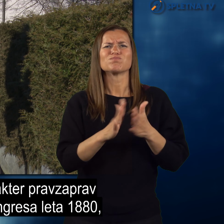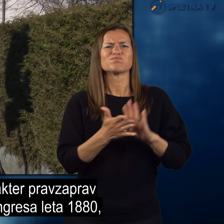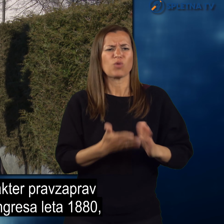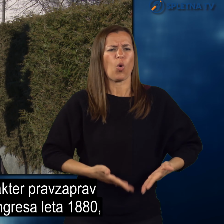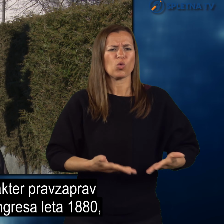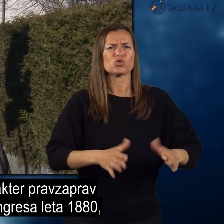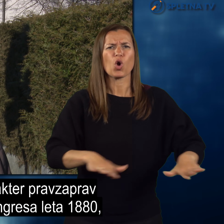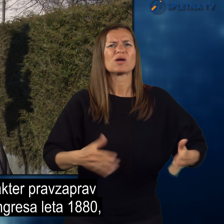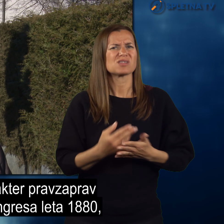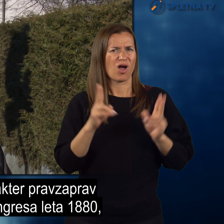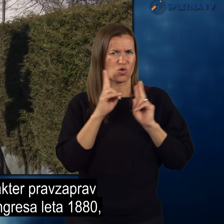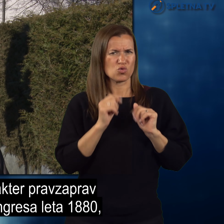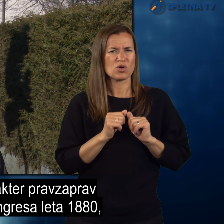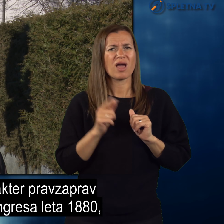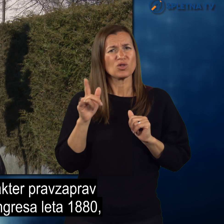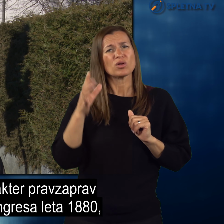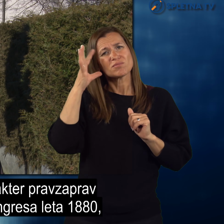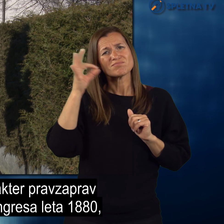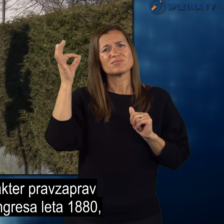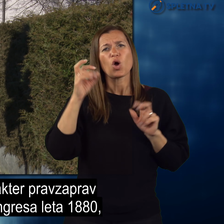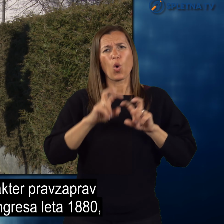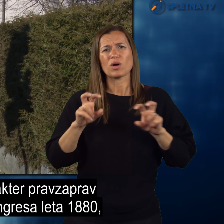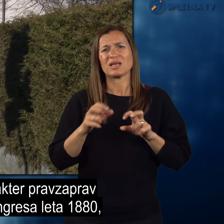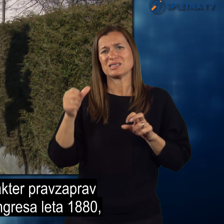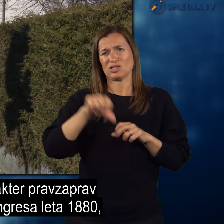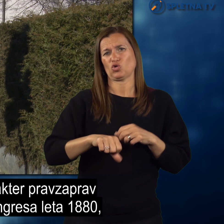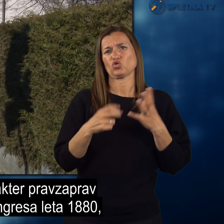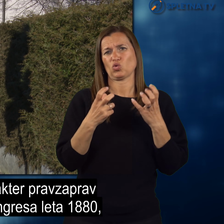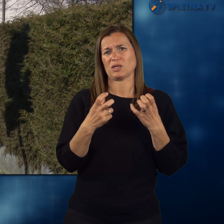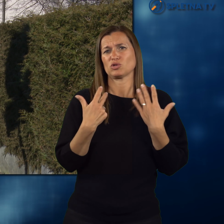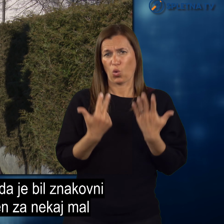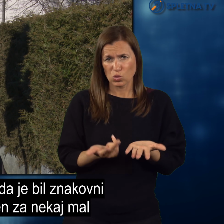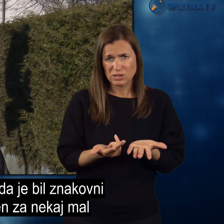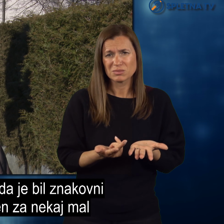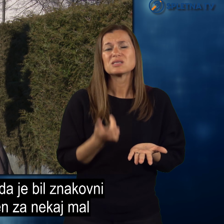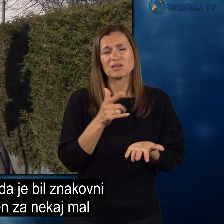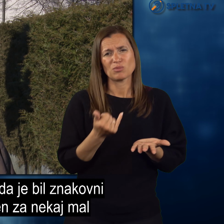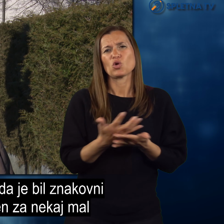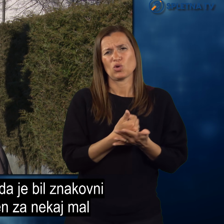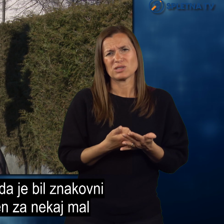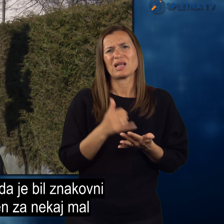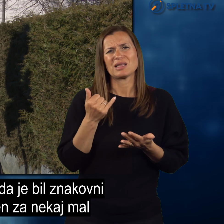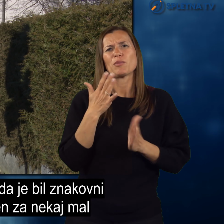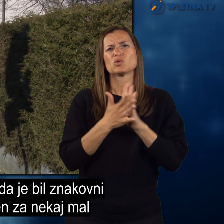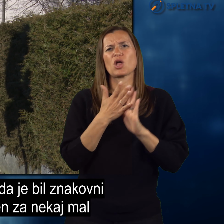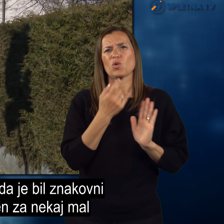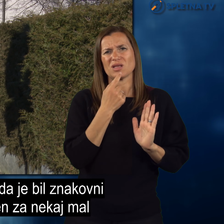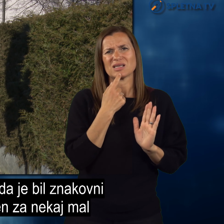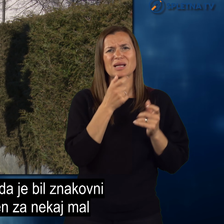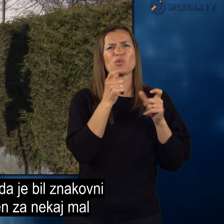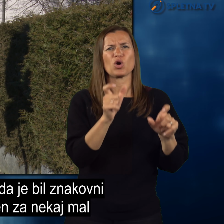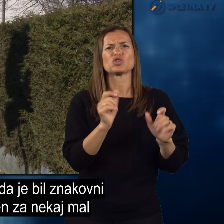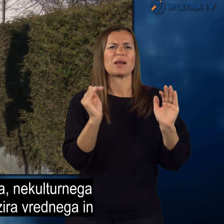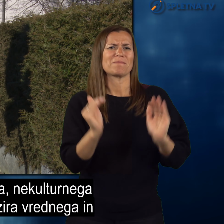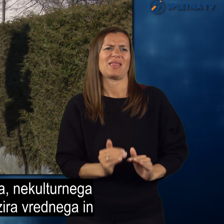ključni akter pravzaprav nesrečnega kongresa 1880, kjer so dosegli, da je bil znakovni jezik proglašen